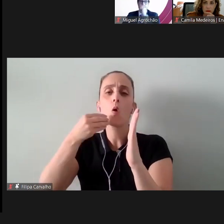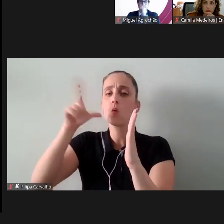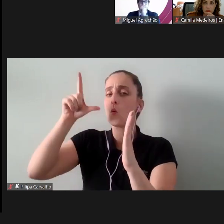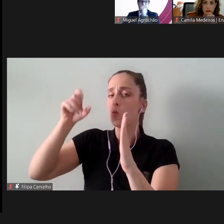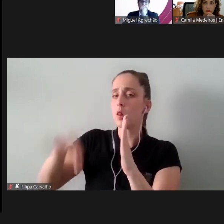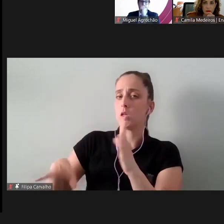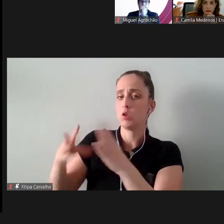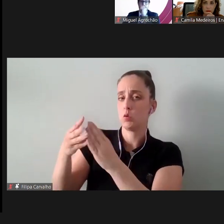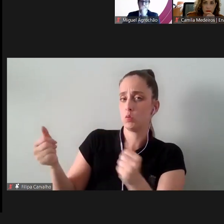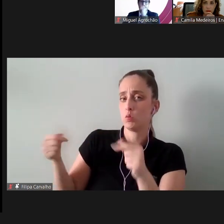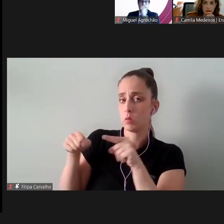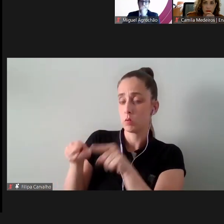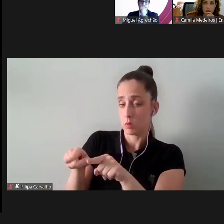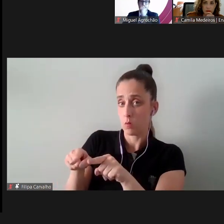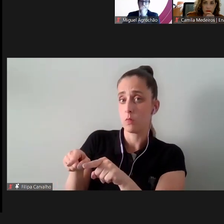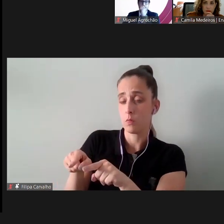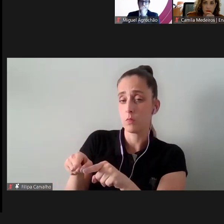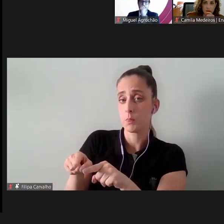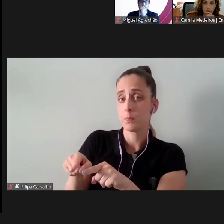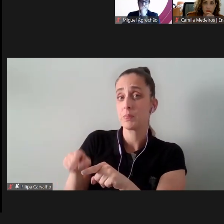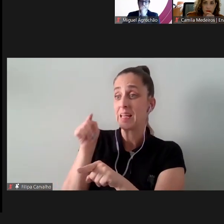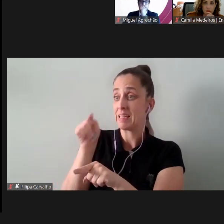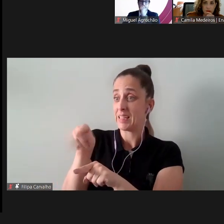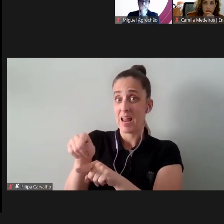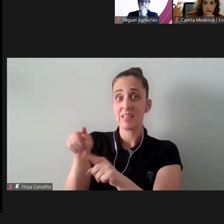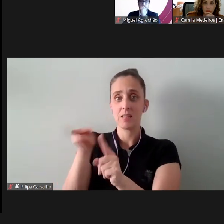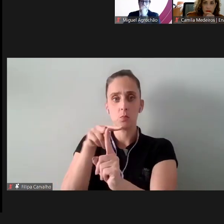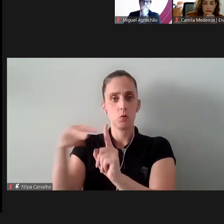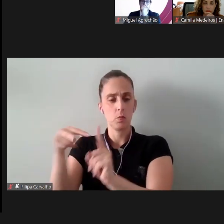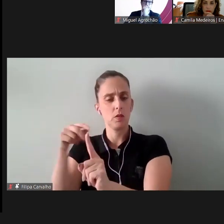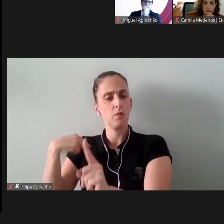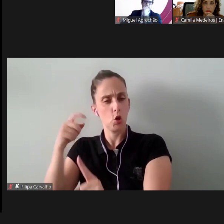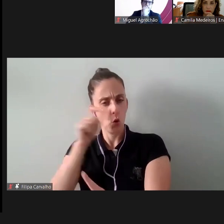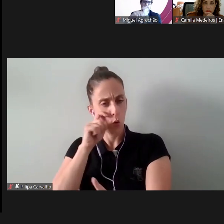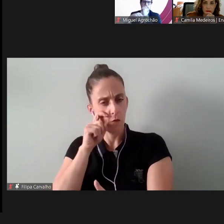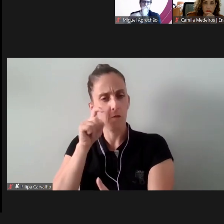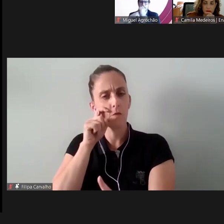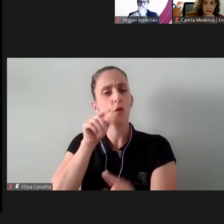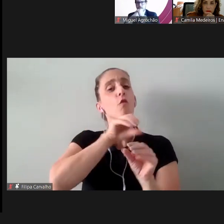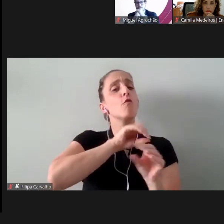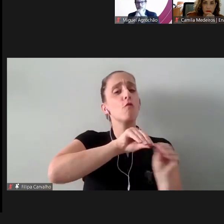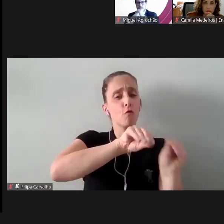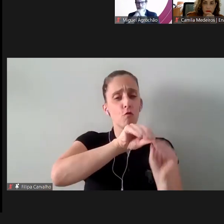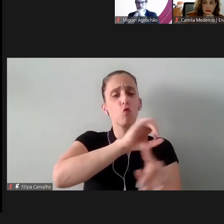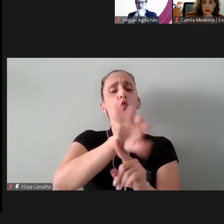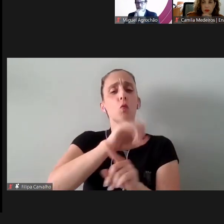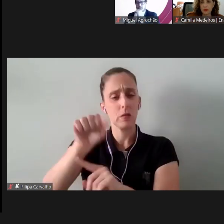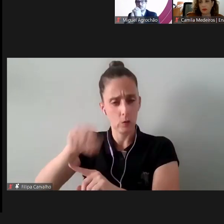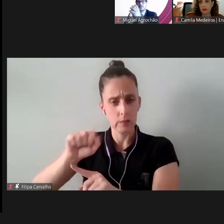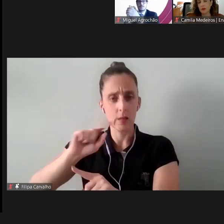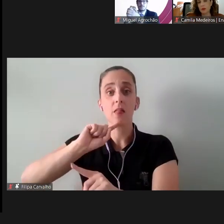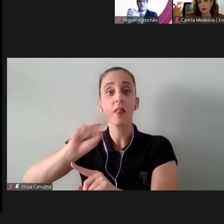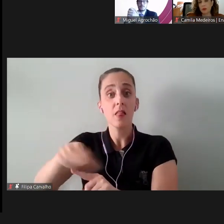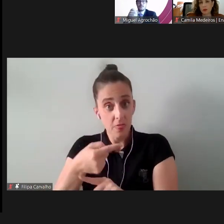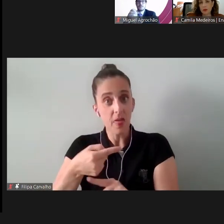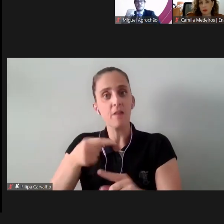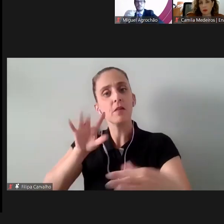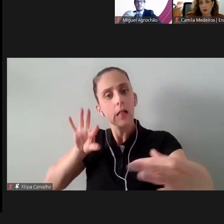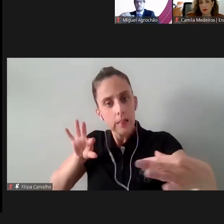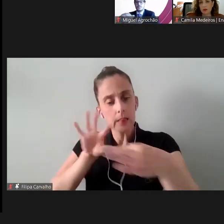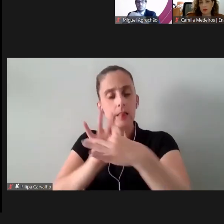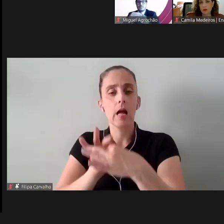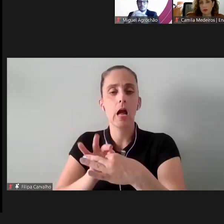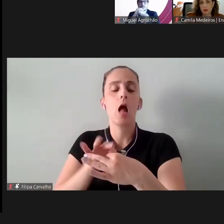resíduos sólidos, por exemplo. Então, é nessa perspectiva que defendo que as ofertas formativas elas devem acompanhar os estágios